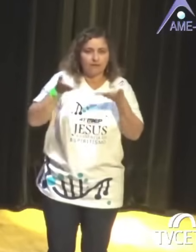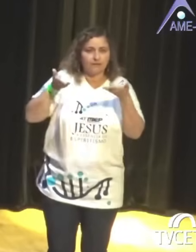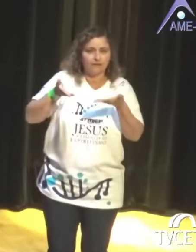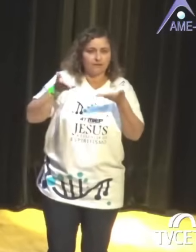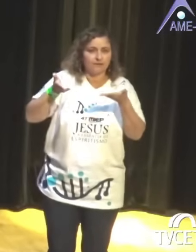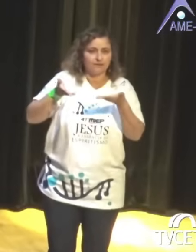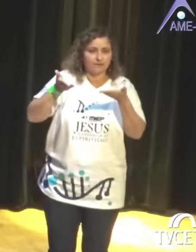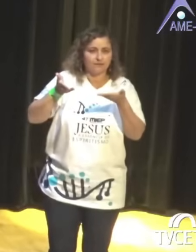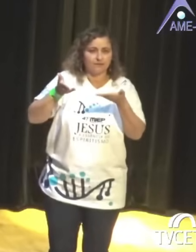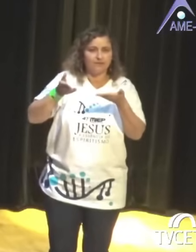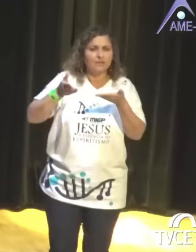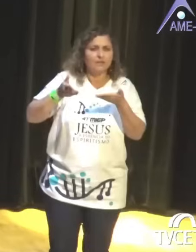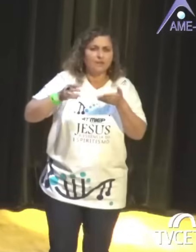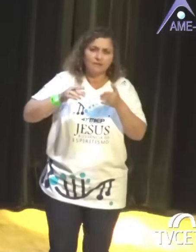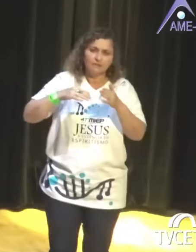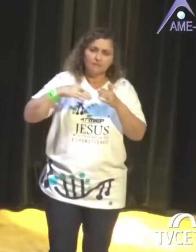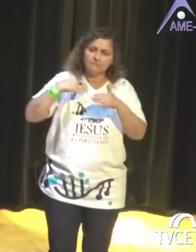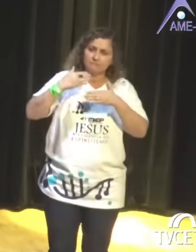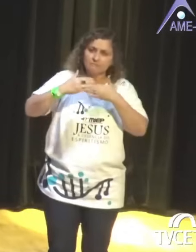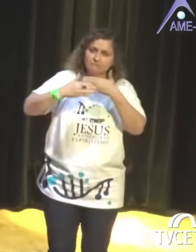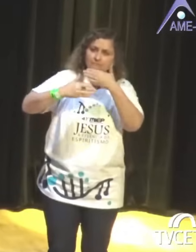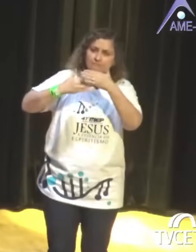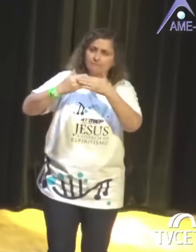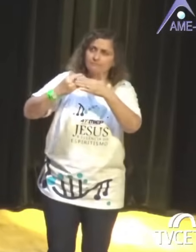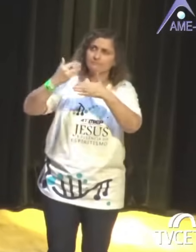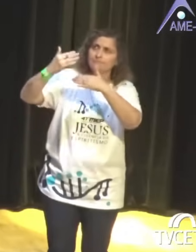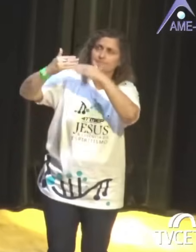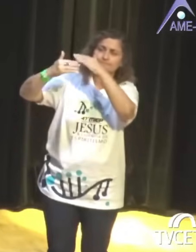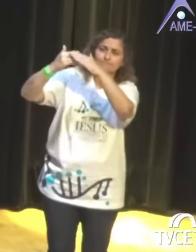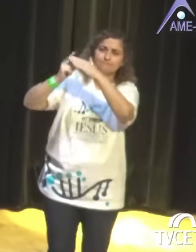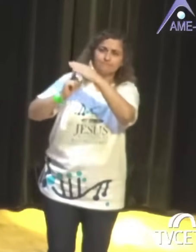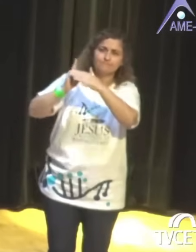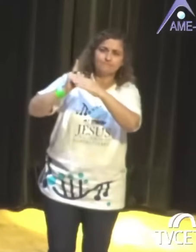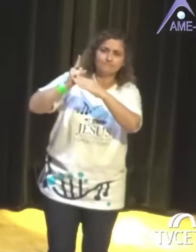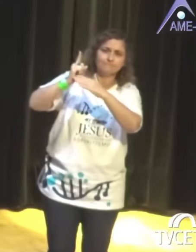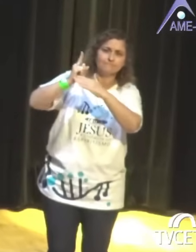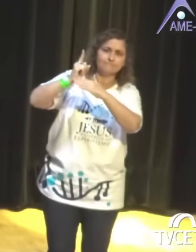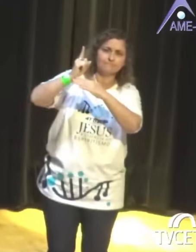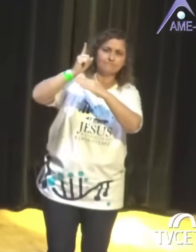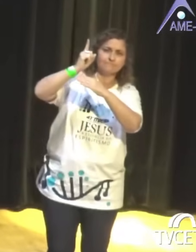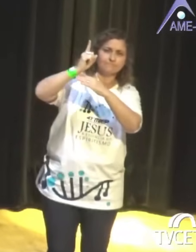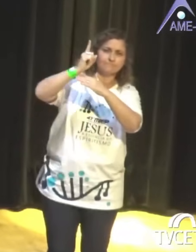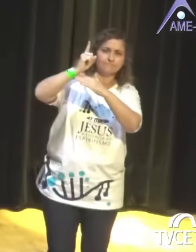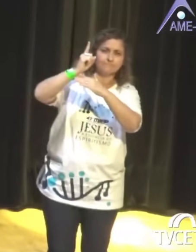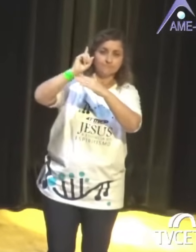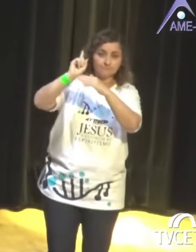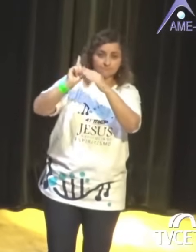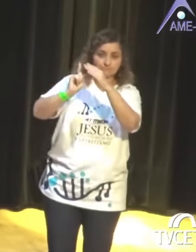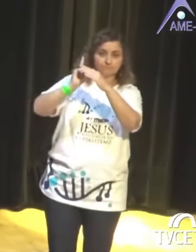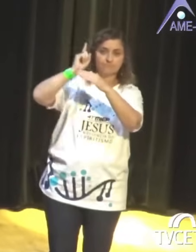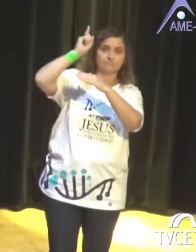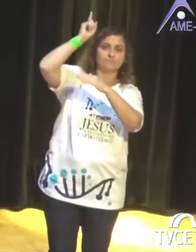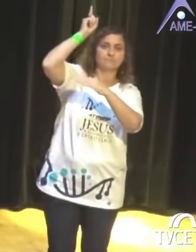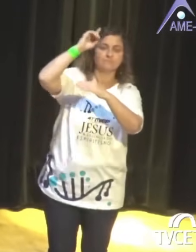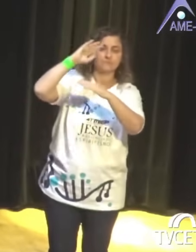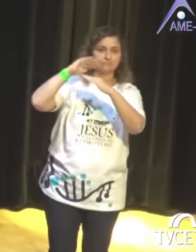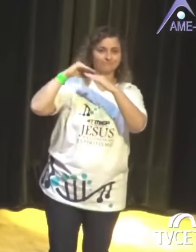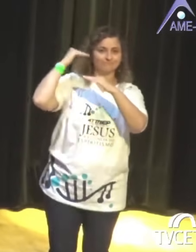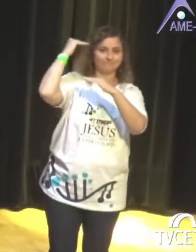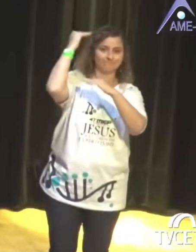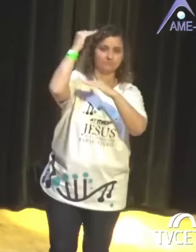potente mas que vai levar aquela cápsula daquela altitude até uma